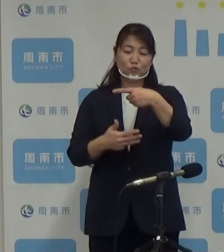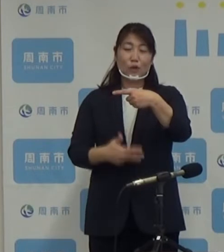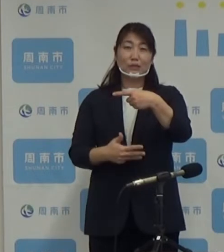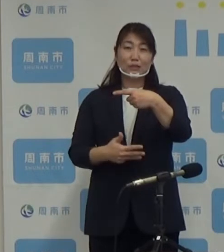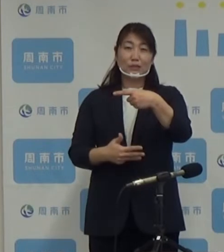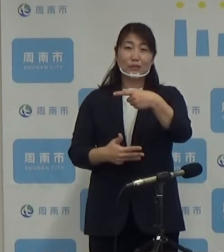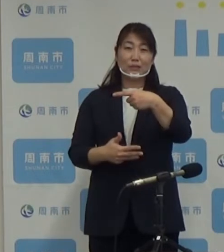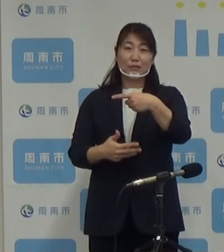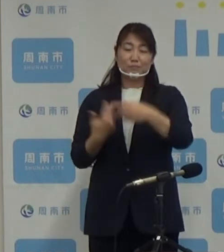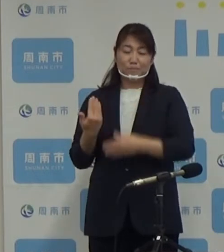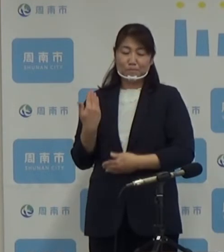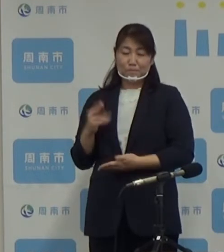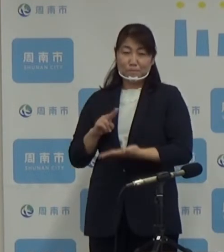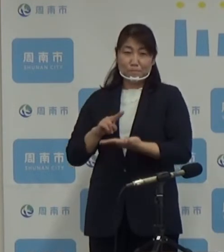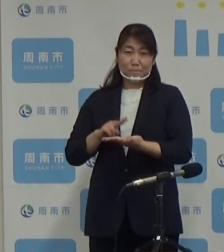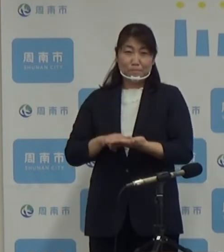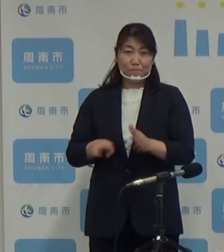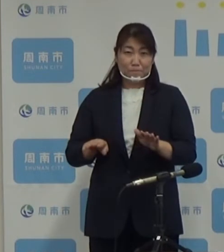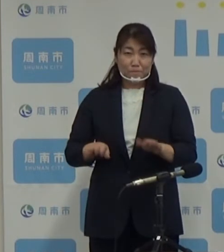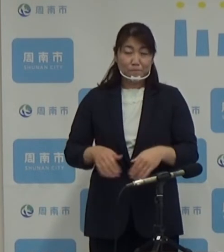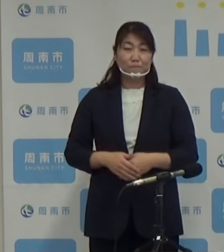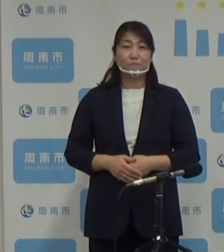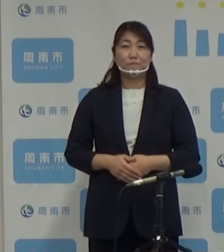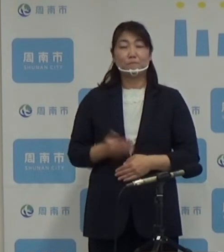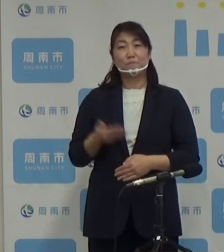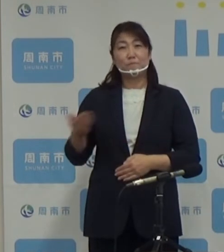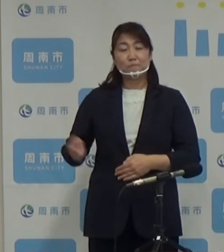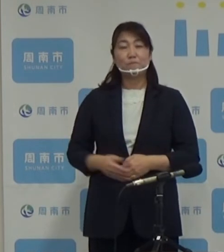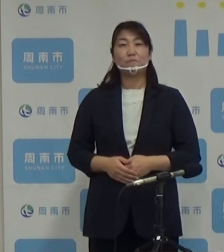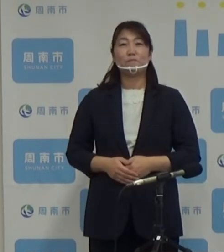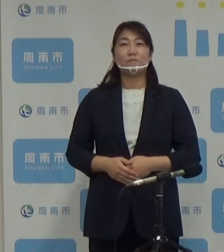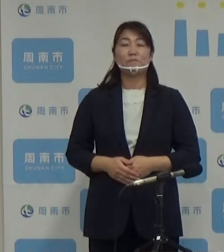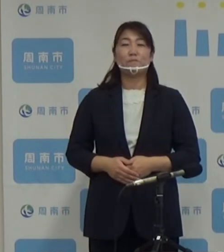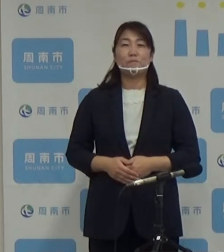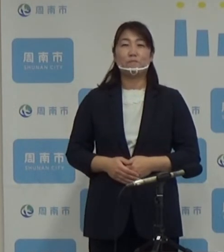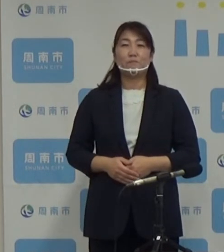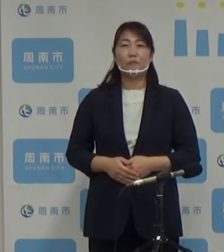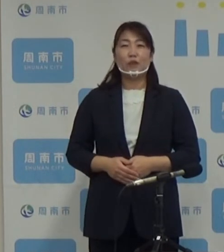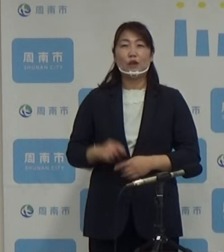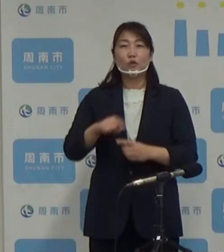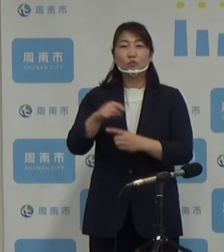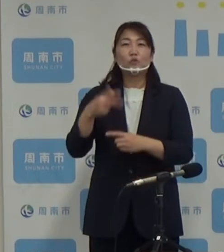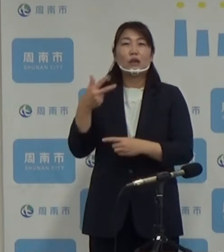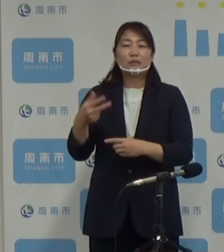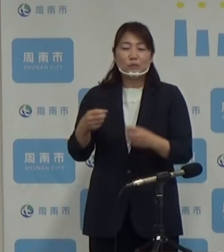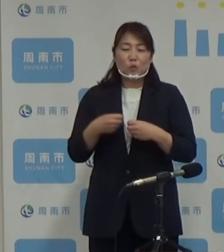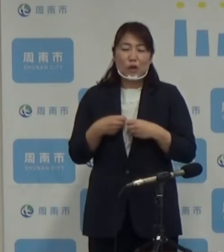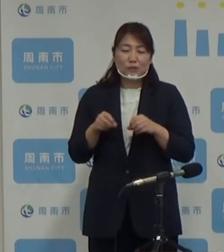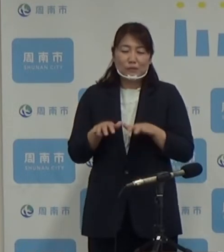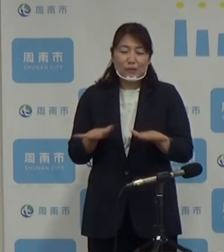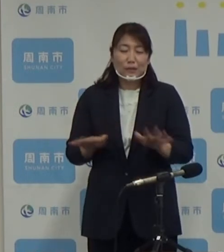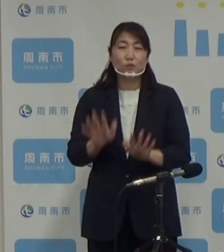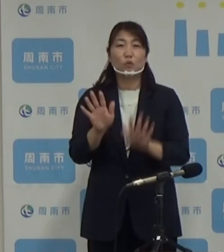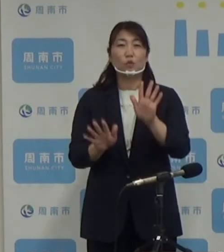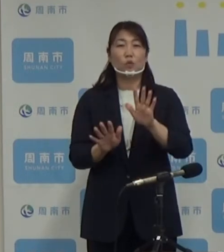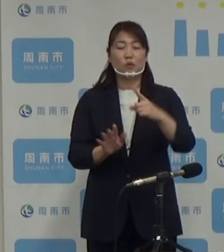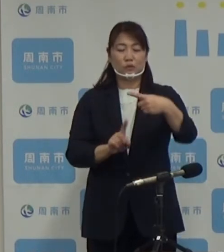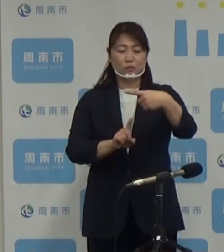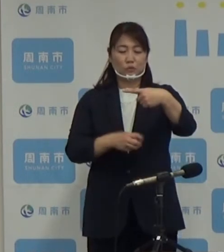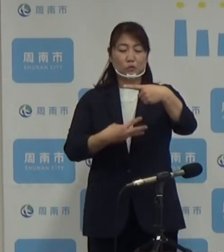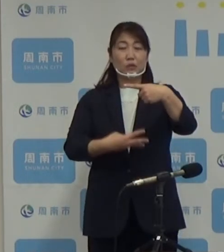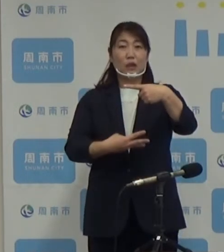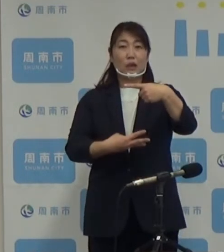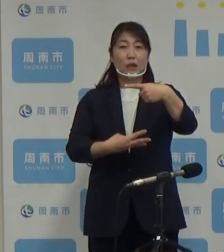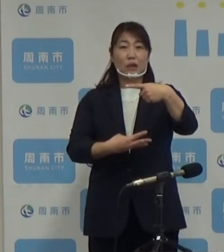に専決処分いたしました次に本誌の感染状況でございますが1月13日の